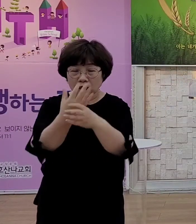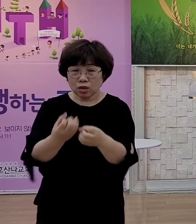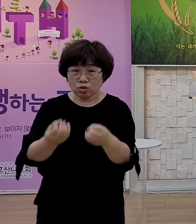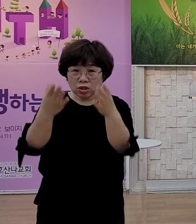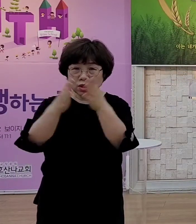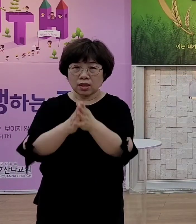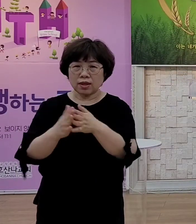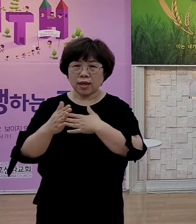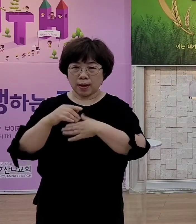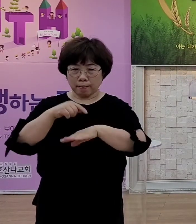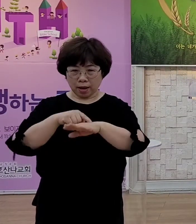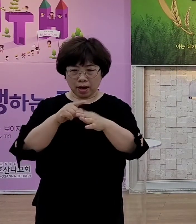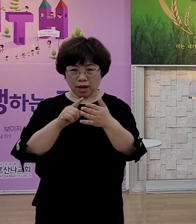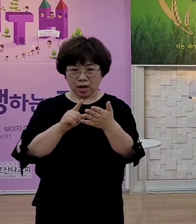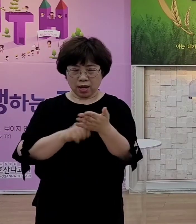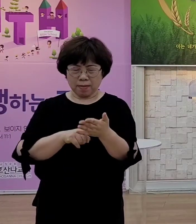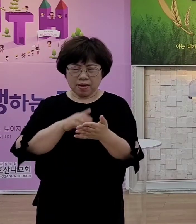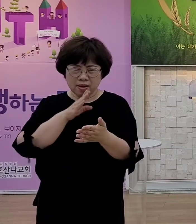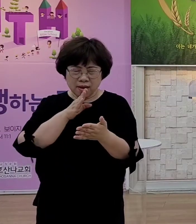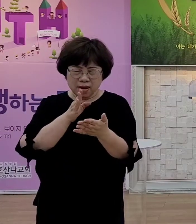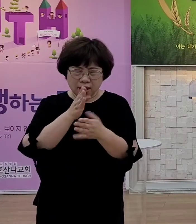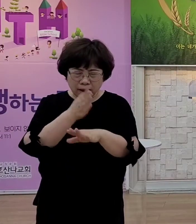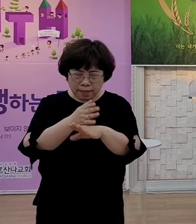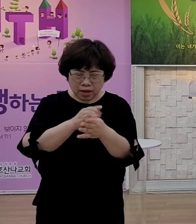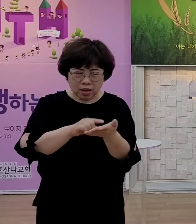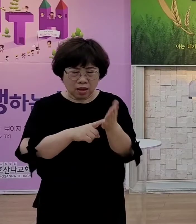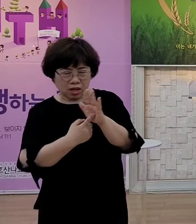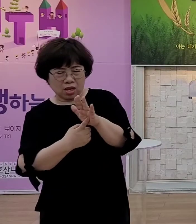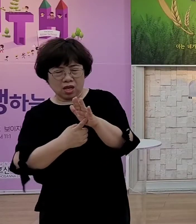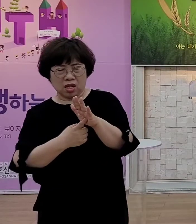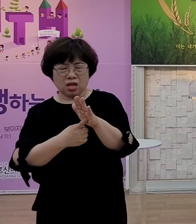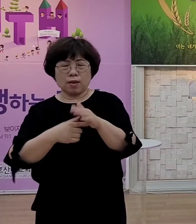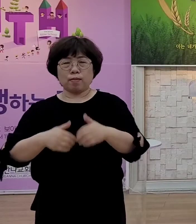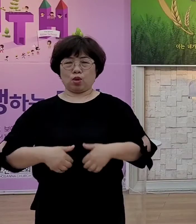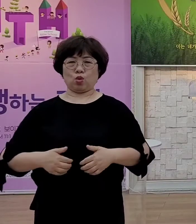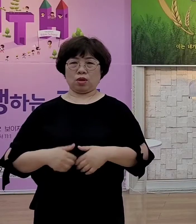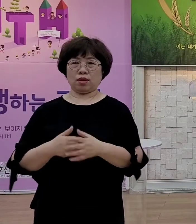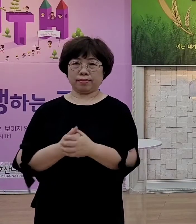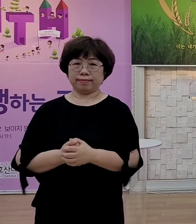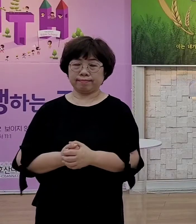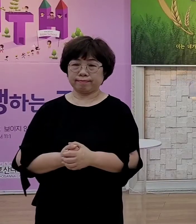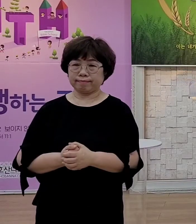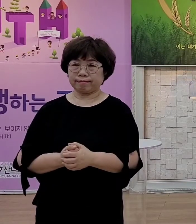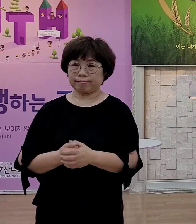쏟아붓는 진정한 감사가 될 수 있다라는 것이죠. 여러분, 그래서 오늘